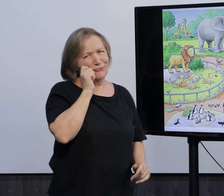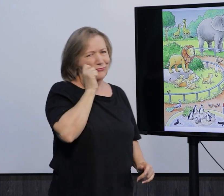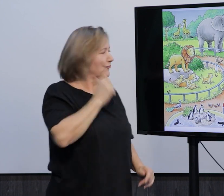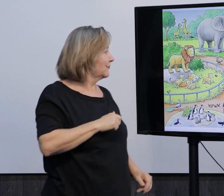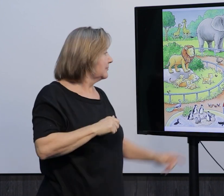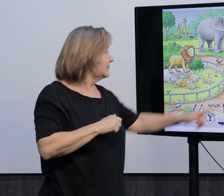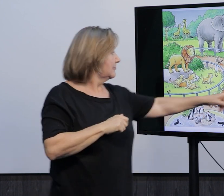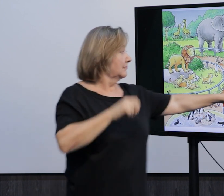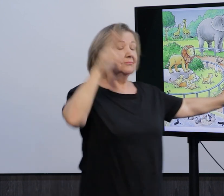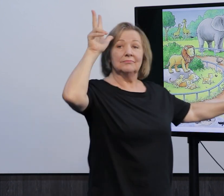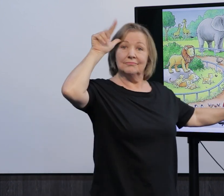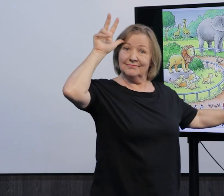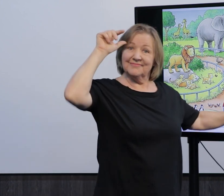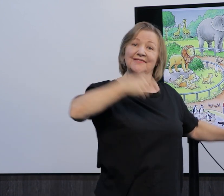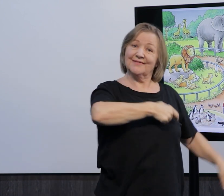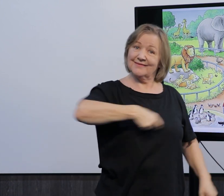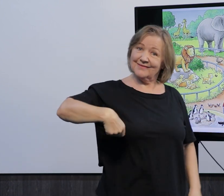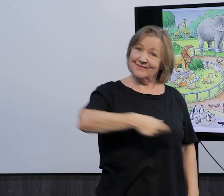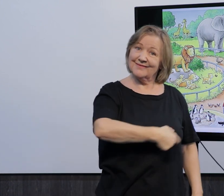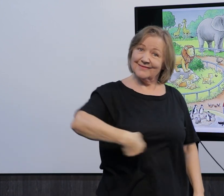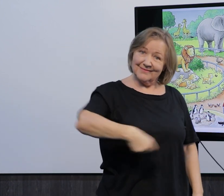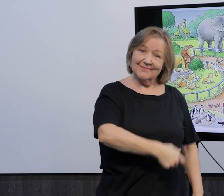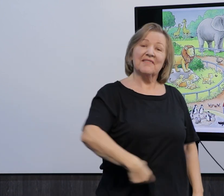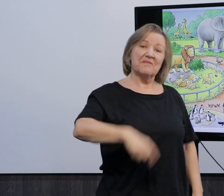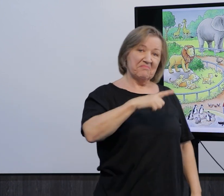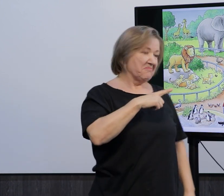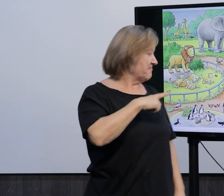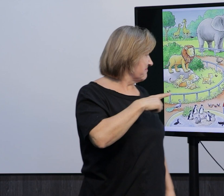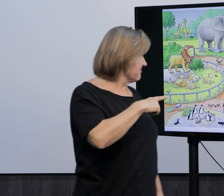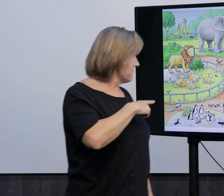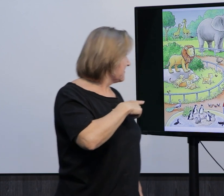os leãozinhos ali, tão fofinhos, as zebras,